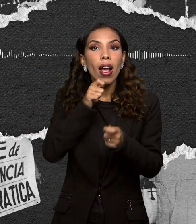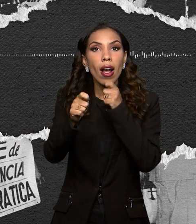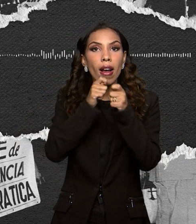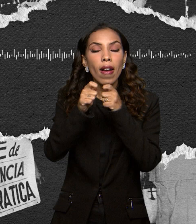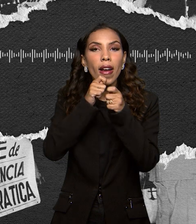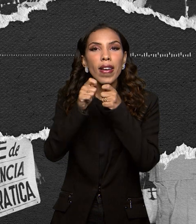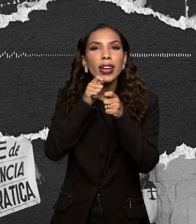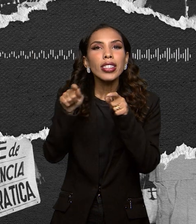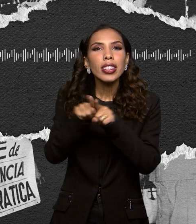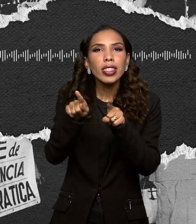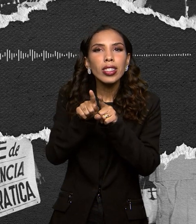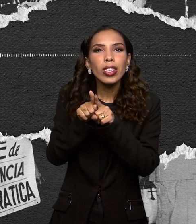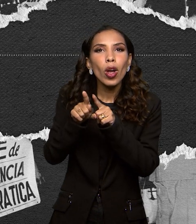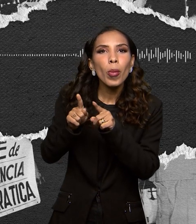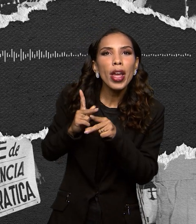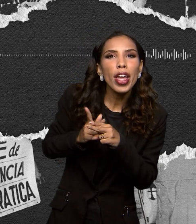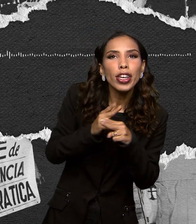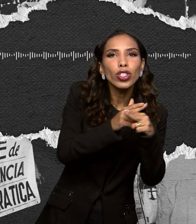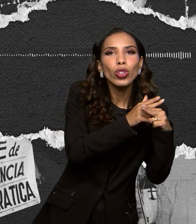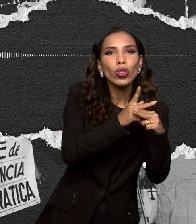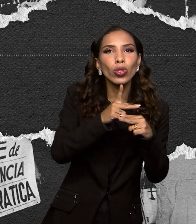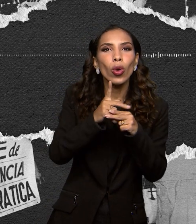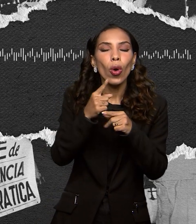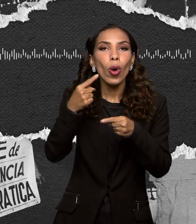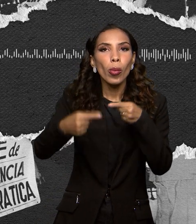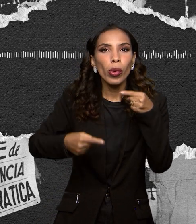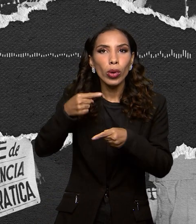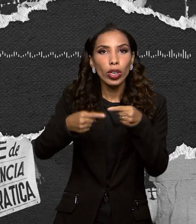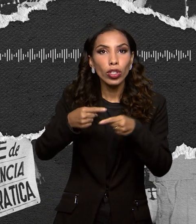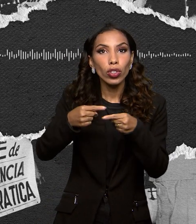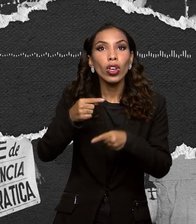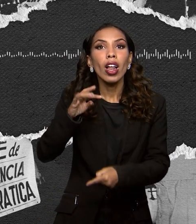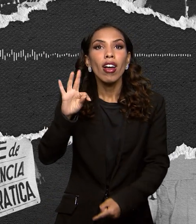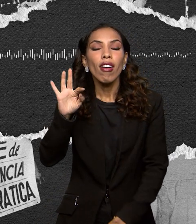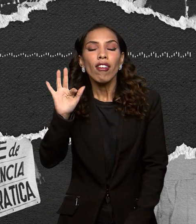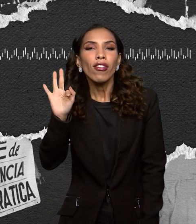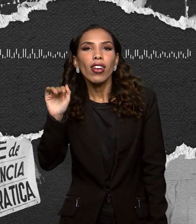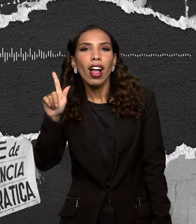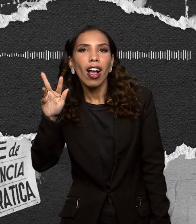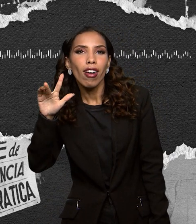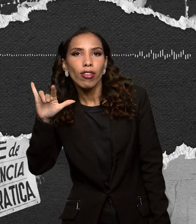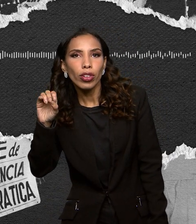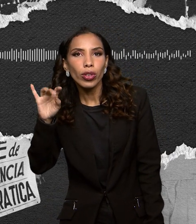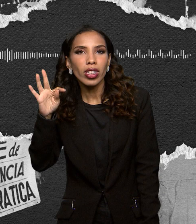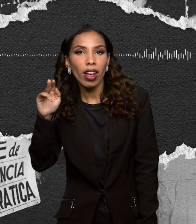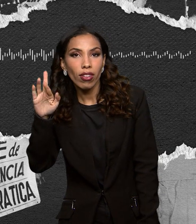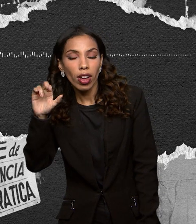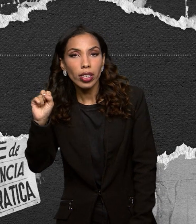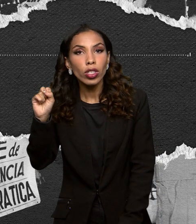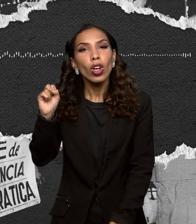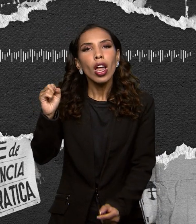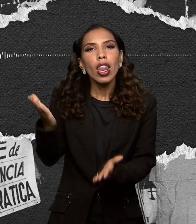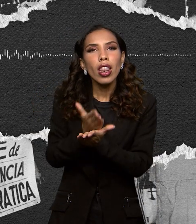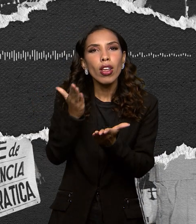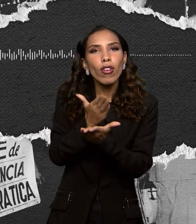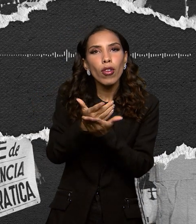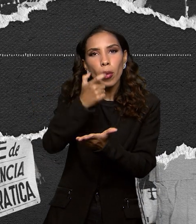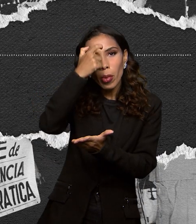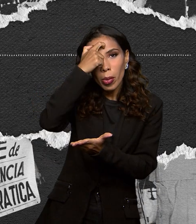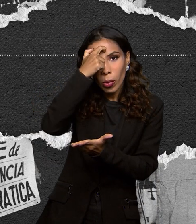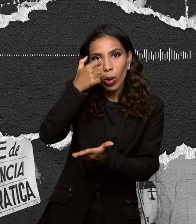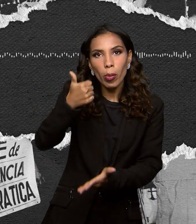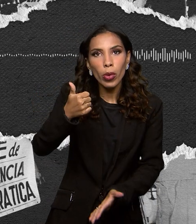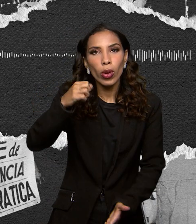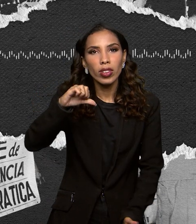editor político do jornal Última Hora, Flávio Tavares, que reuniu essas memórias no livro 1961, O Golpe